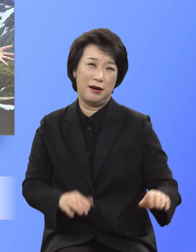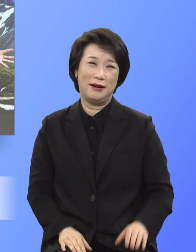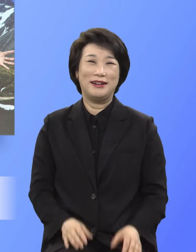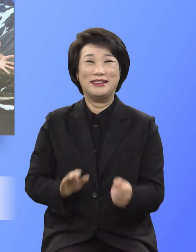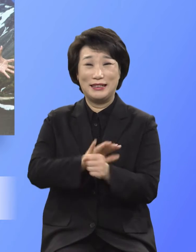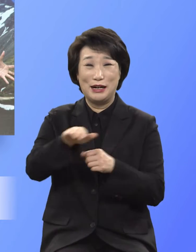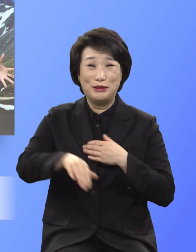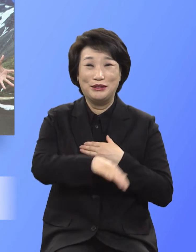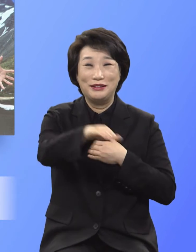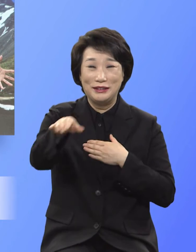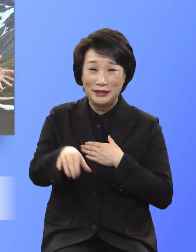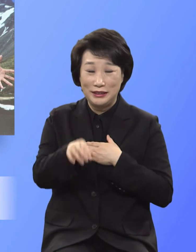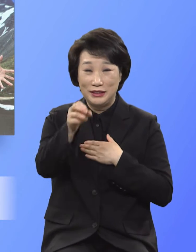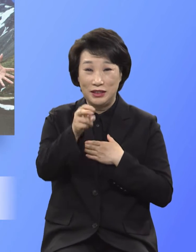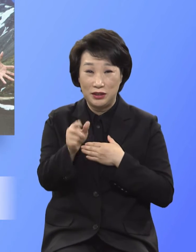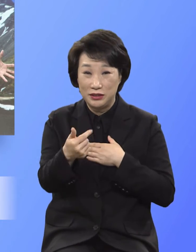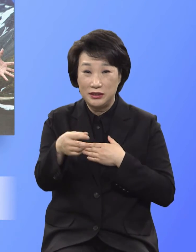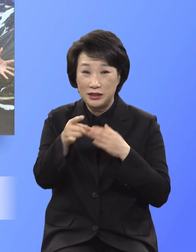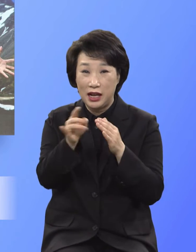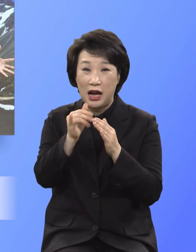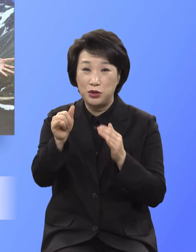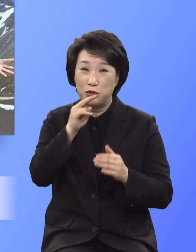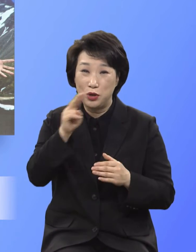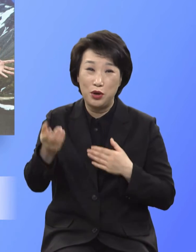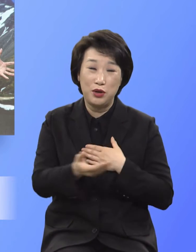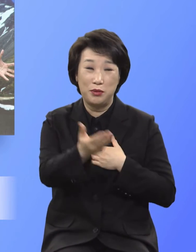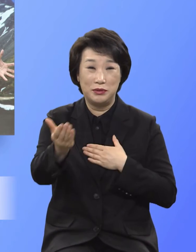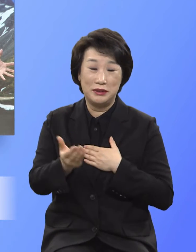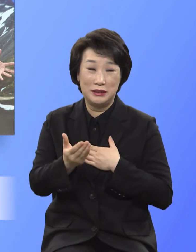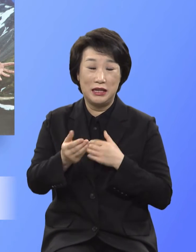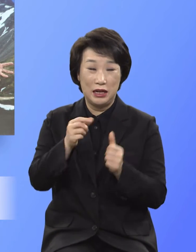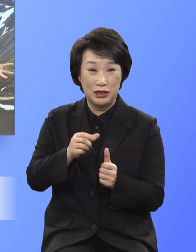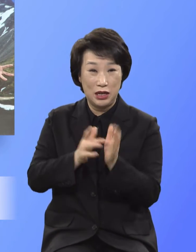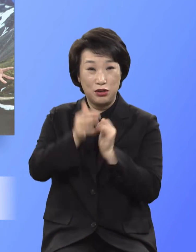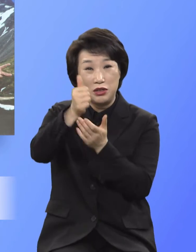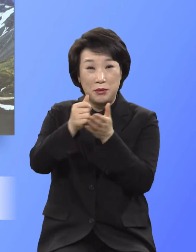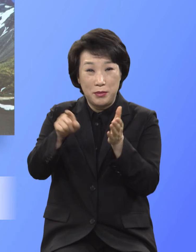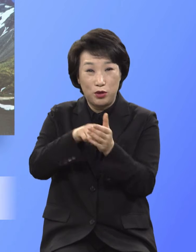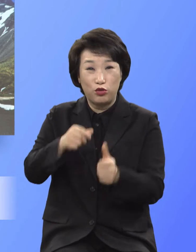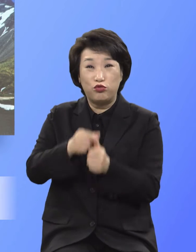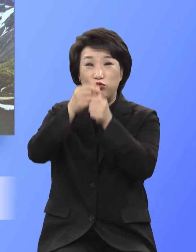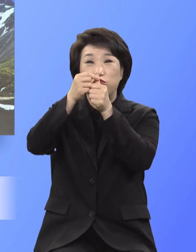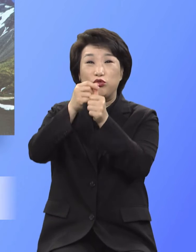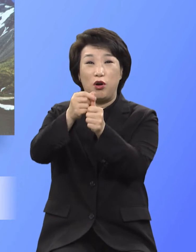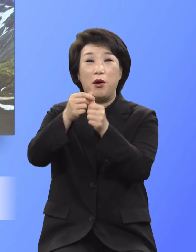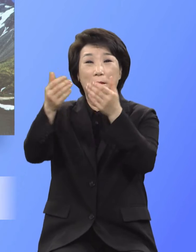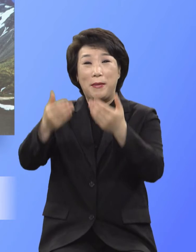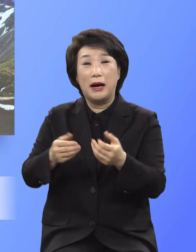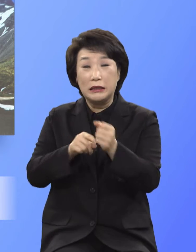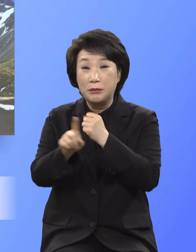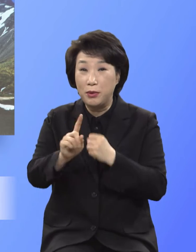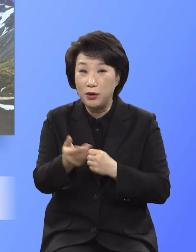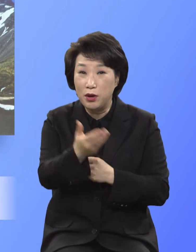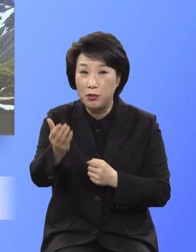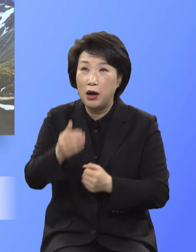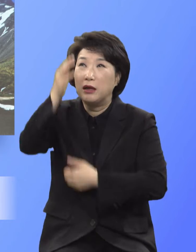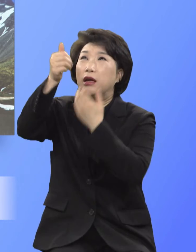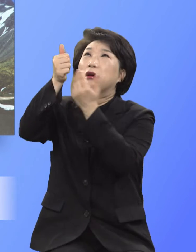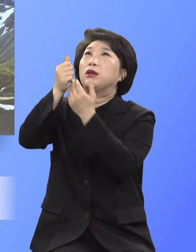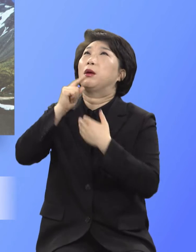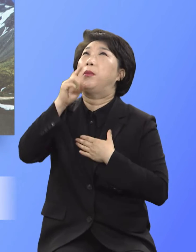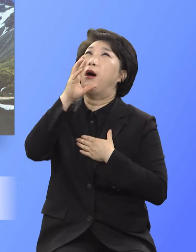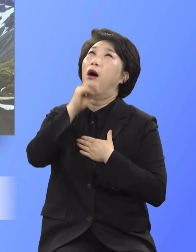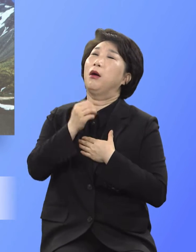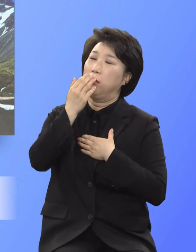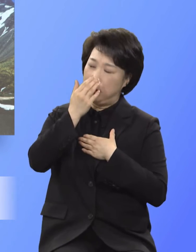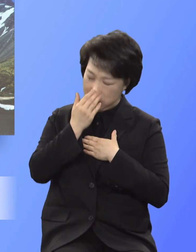사랑하는 연세가족이요, 내가 예수로 구원받고 은혜 받았다는 말은 하나님 앞에 할 말이